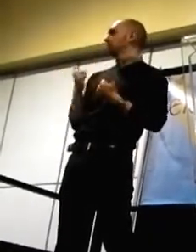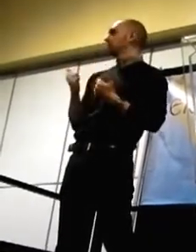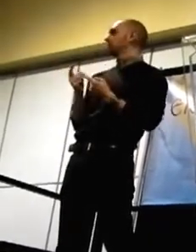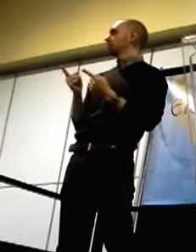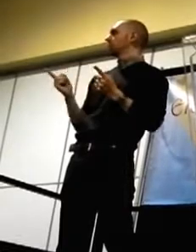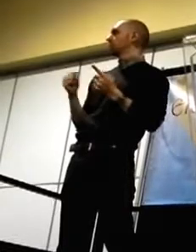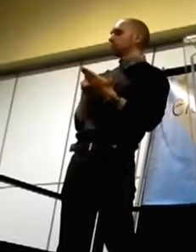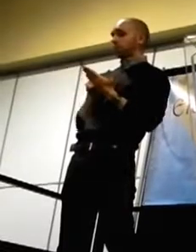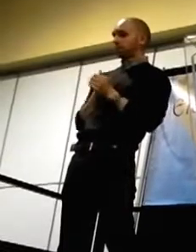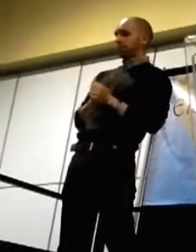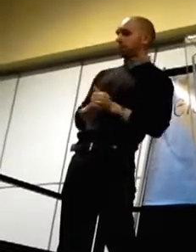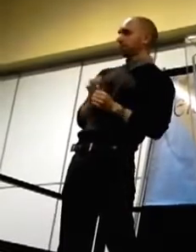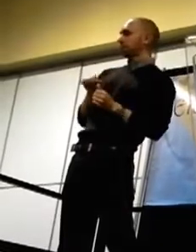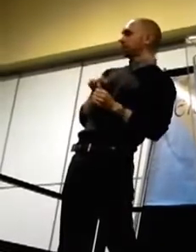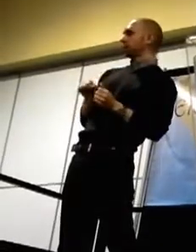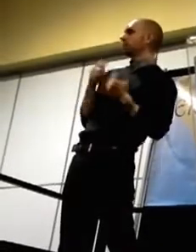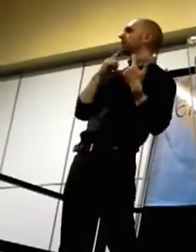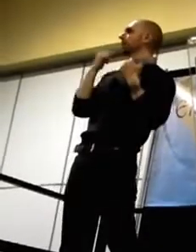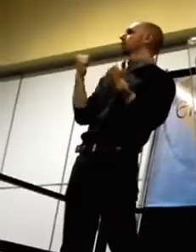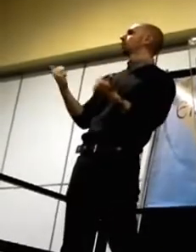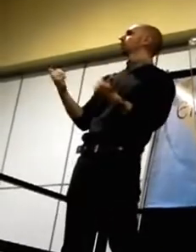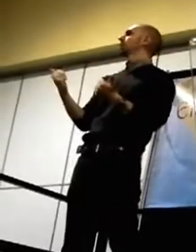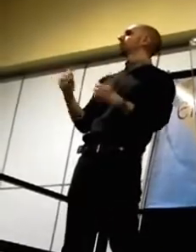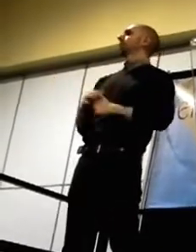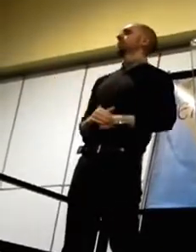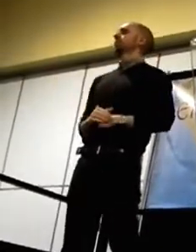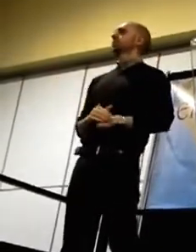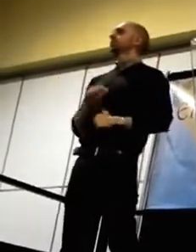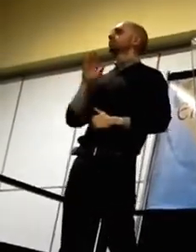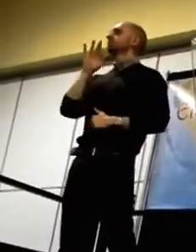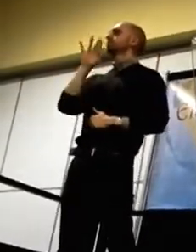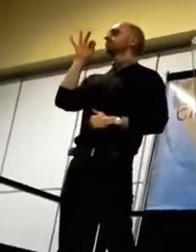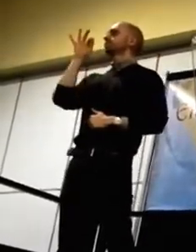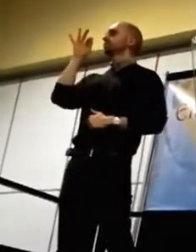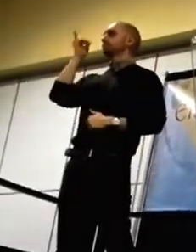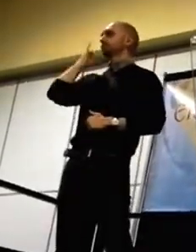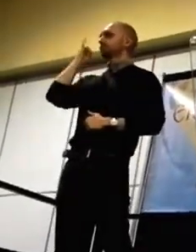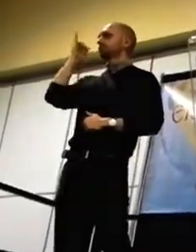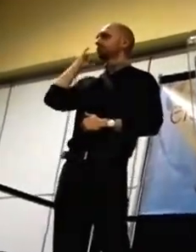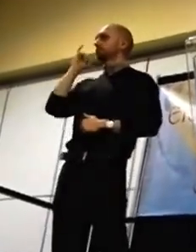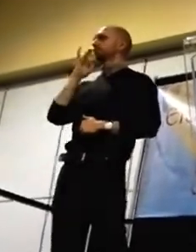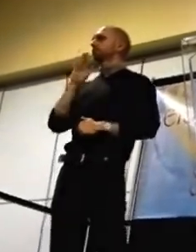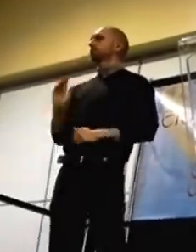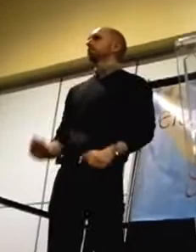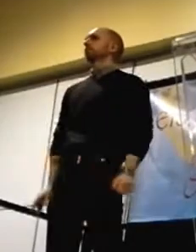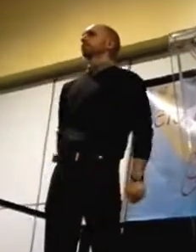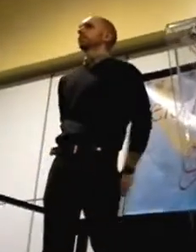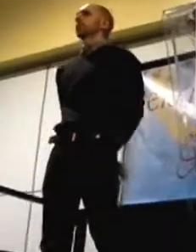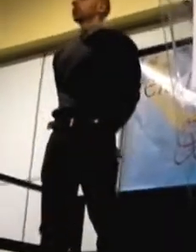or not. أقول قولي هذا وأستغفر الله لي ولكم أن الله وأنتم ممكنون للإجابة.